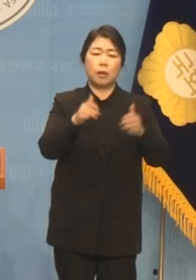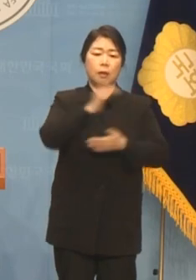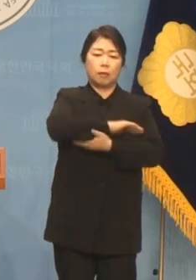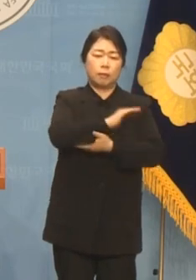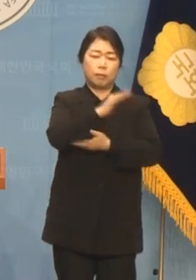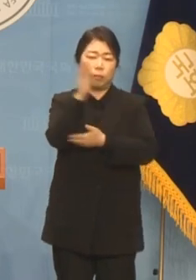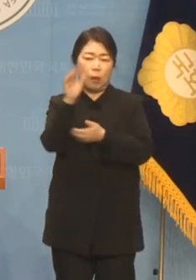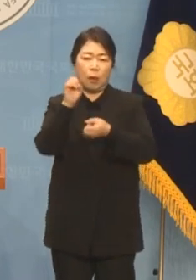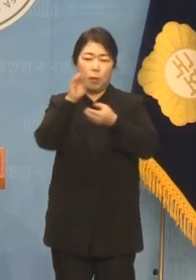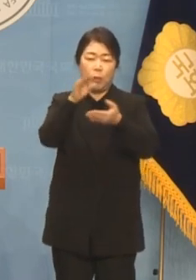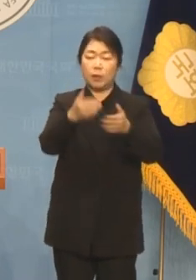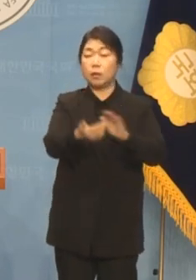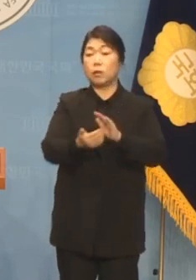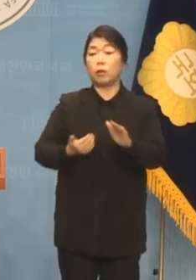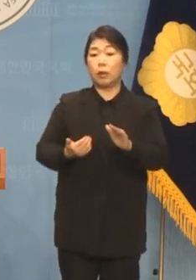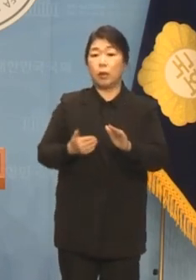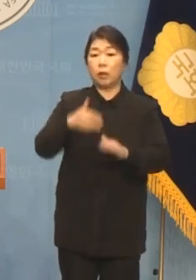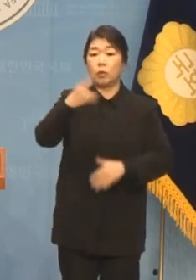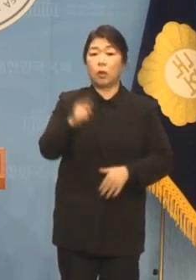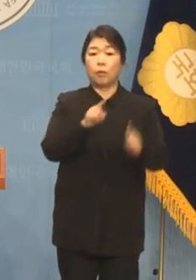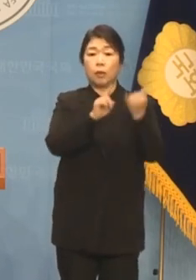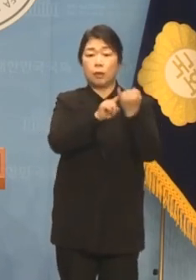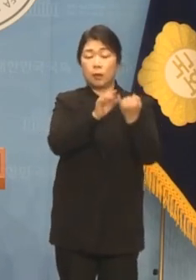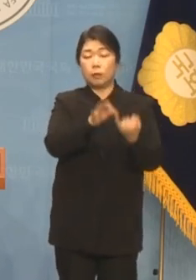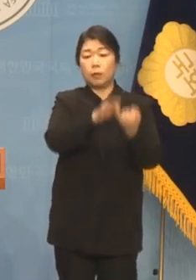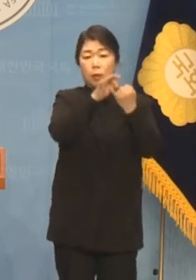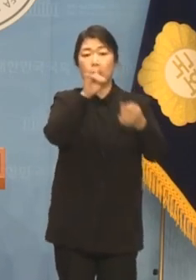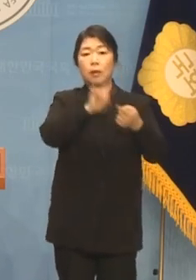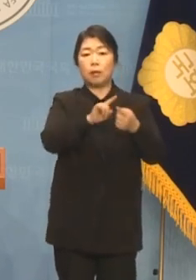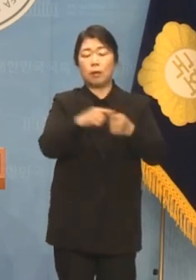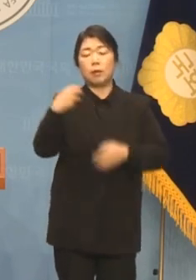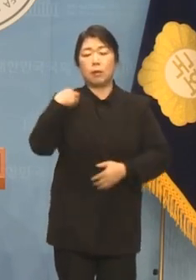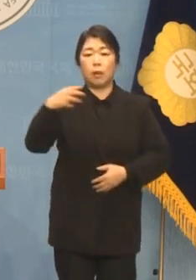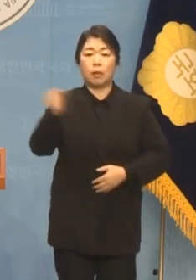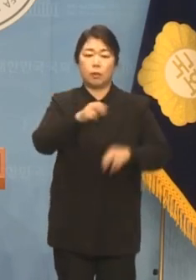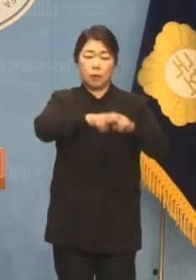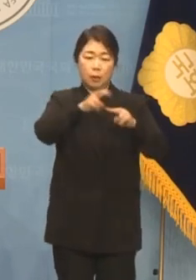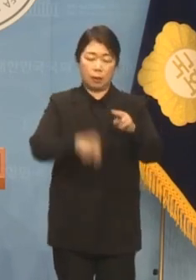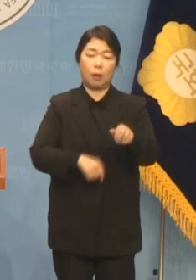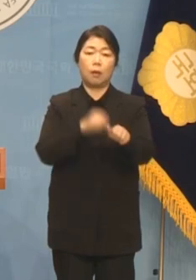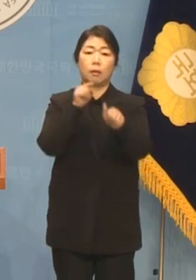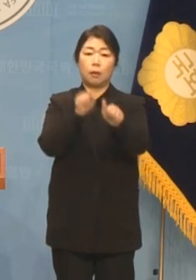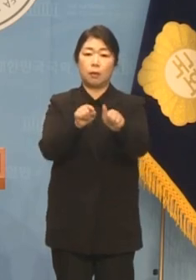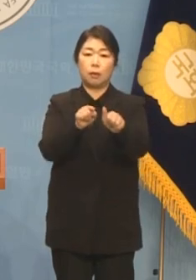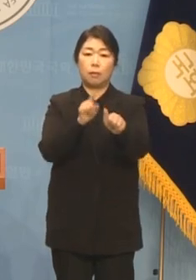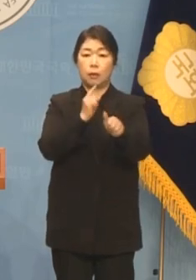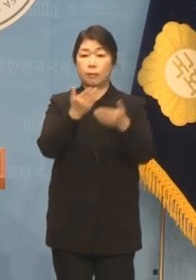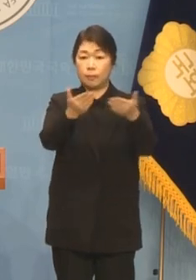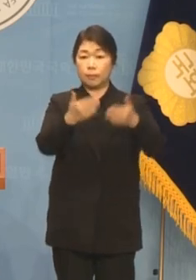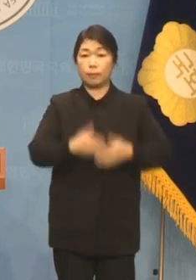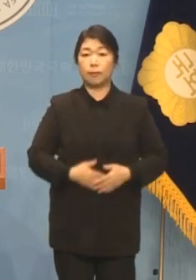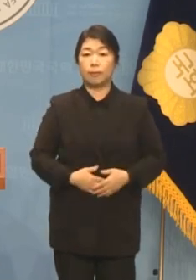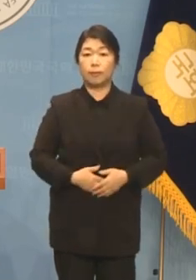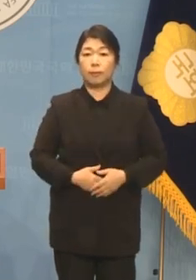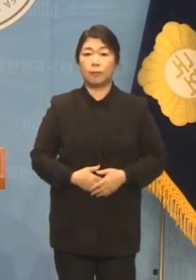최민이 공천에 대한 책임을지고 사퇴시킬 것을 다시 한번 촉구합니다